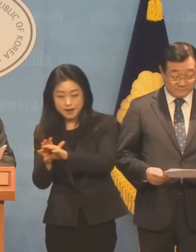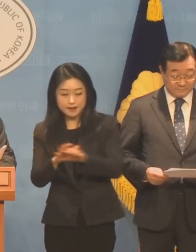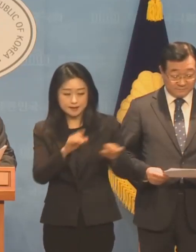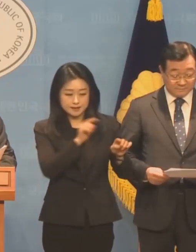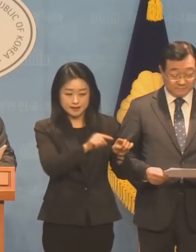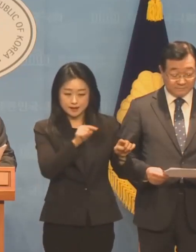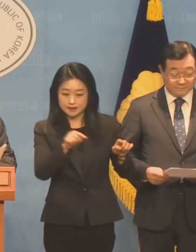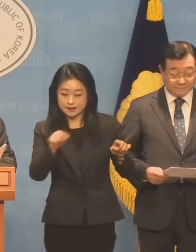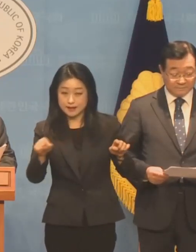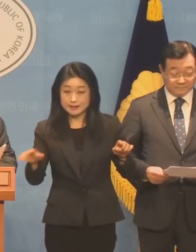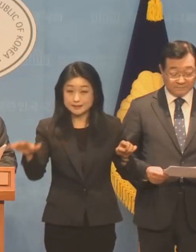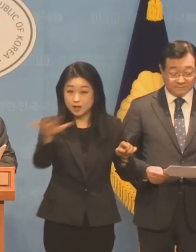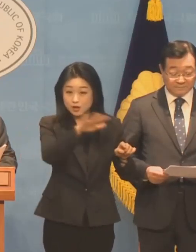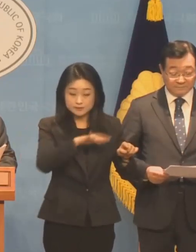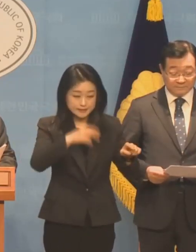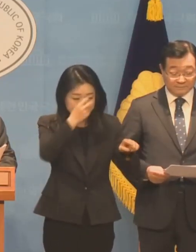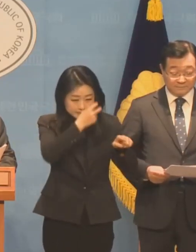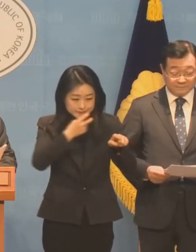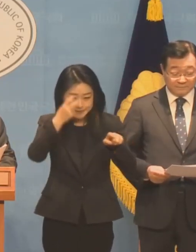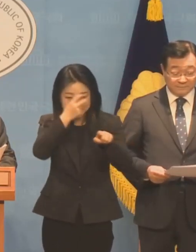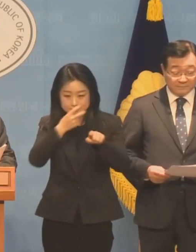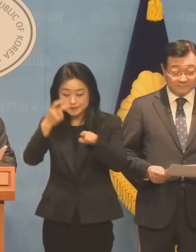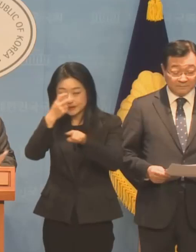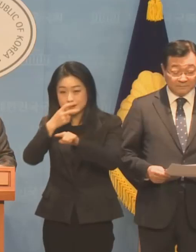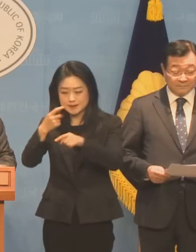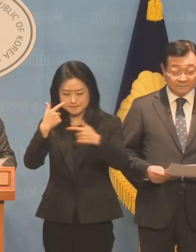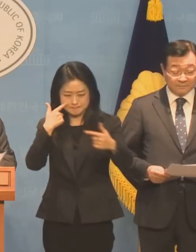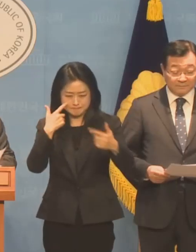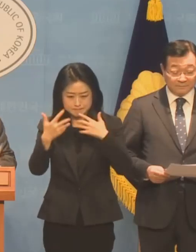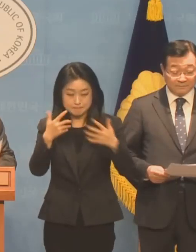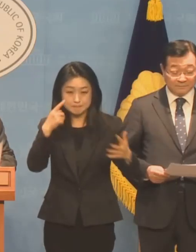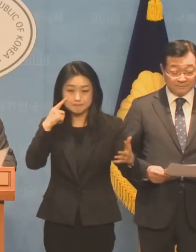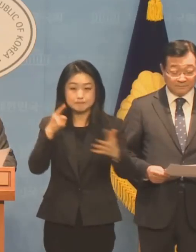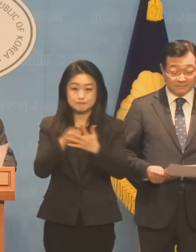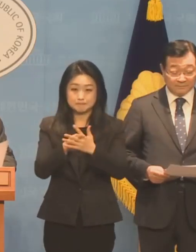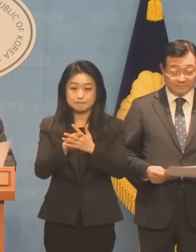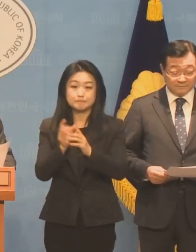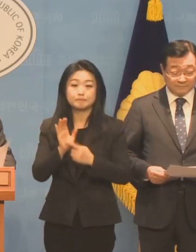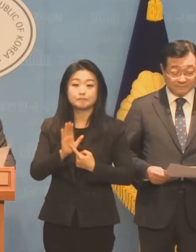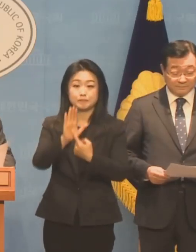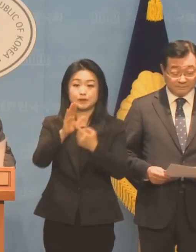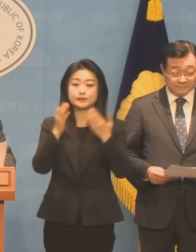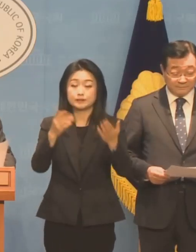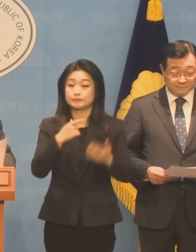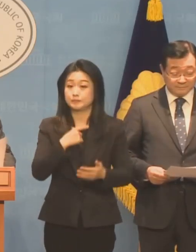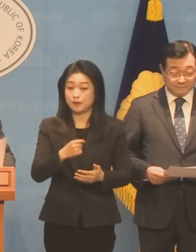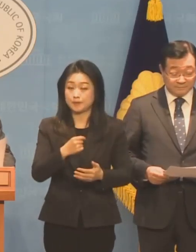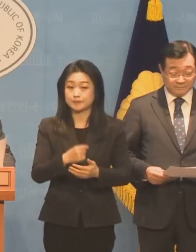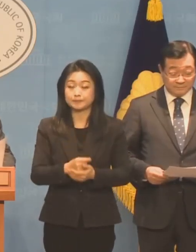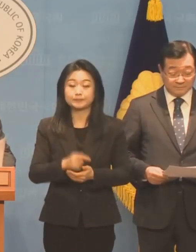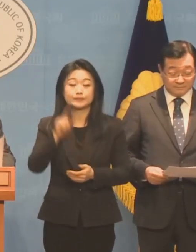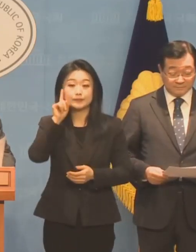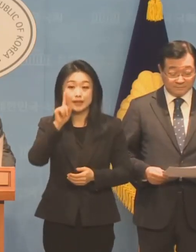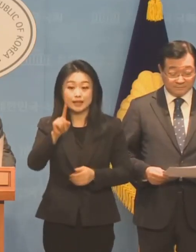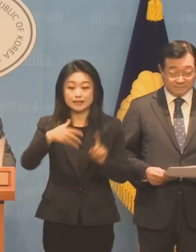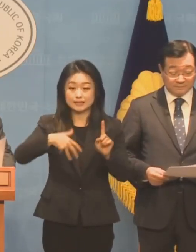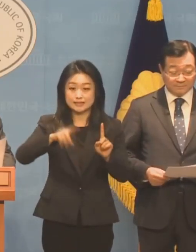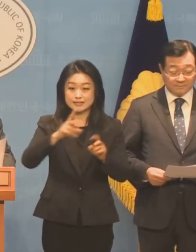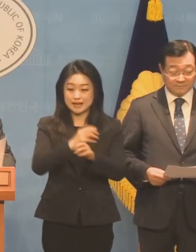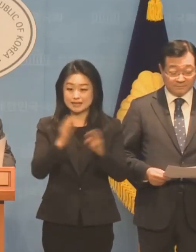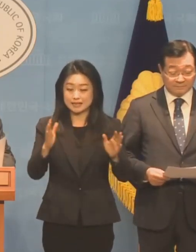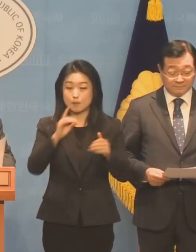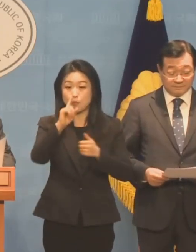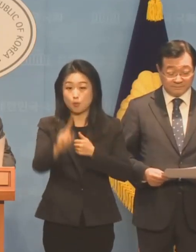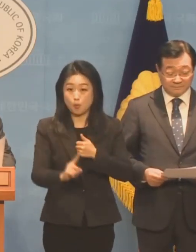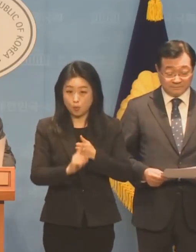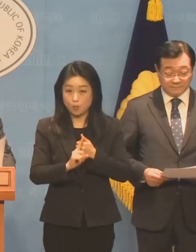상황의 진상을 명명백백히 규명할 것입니다. 내일 1차 기간 보고는